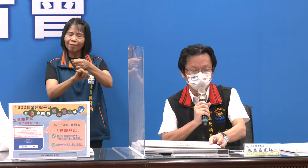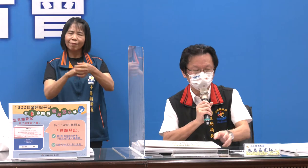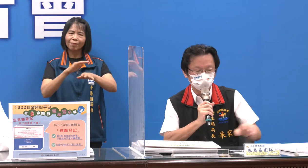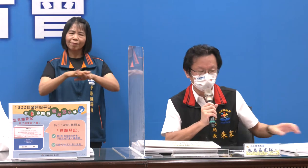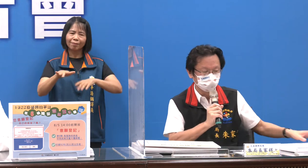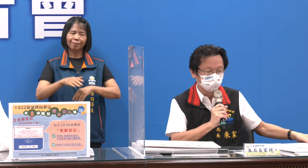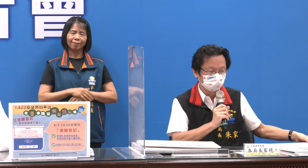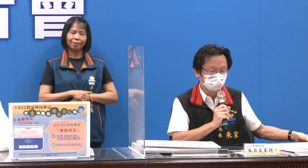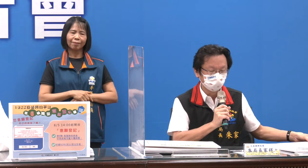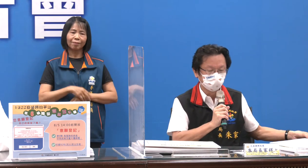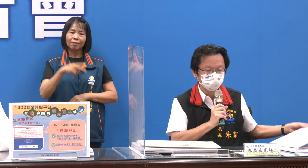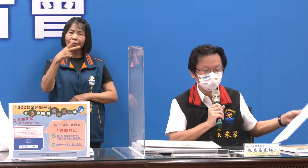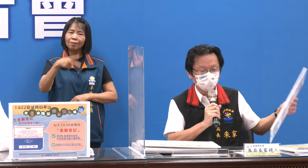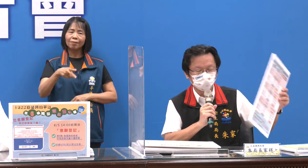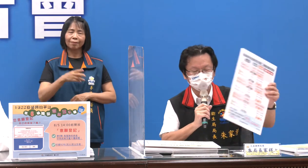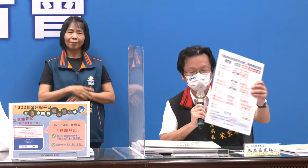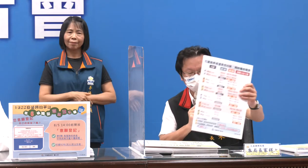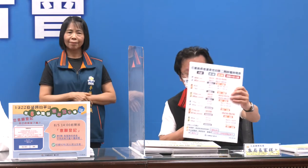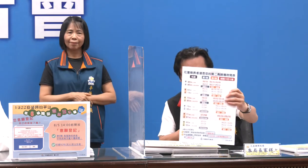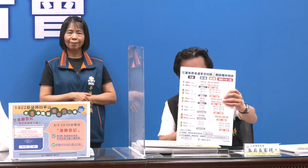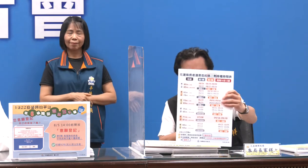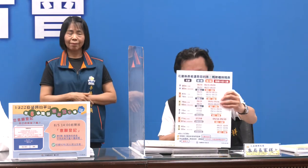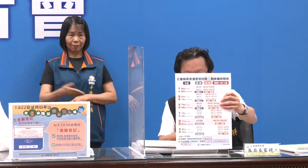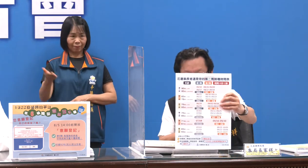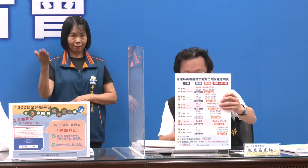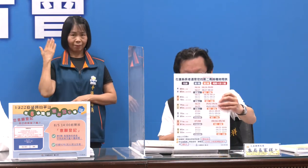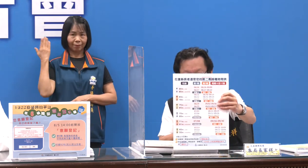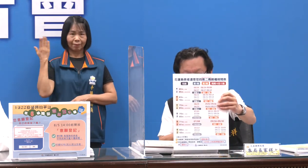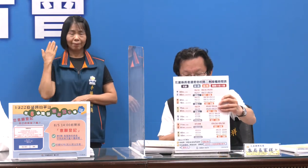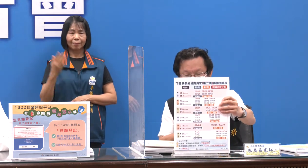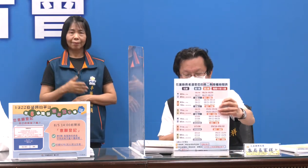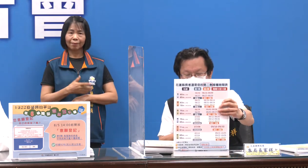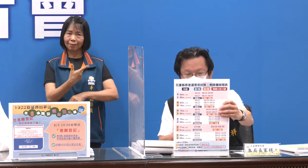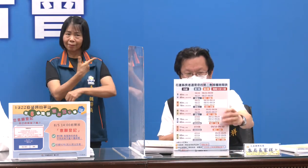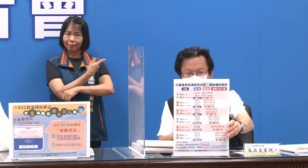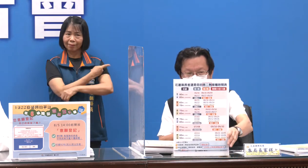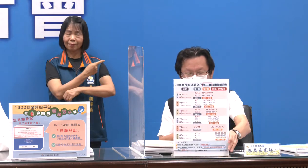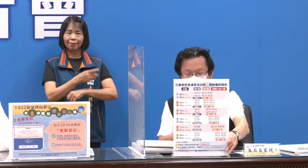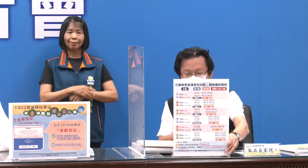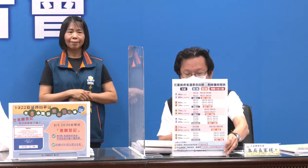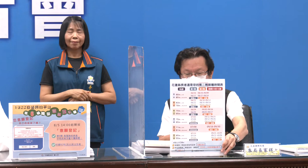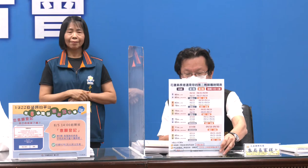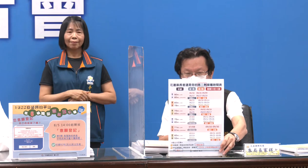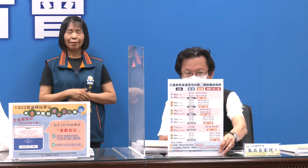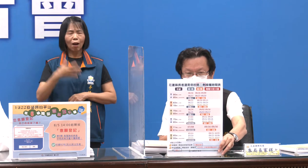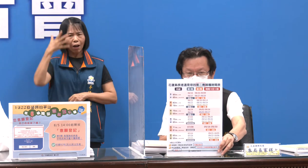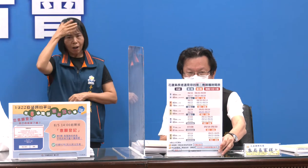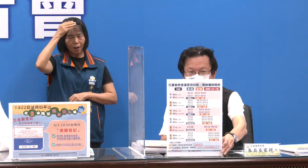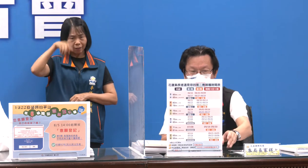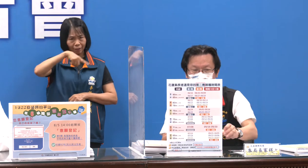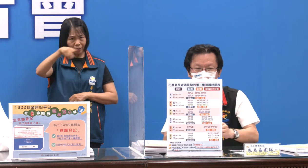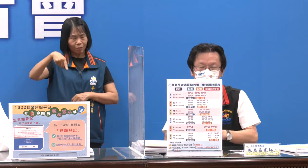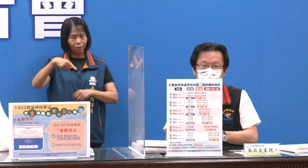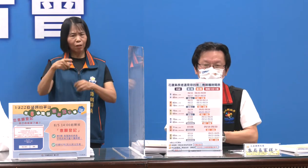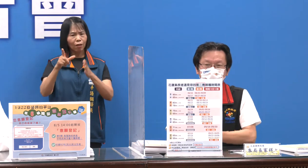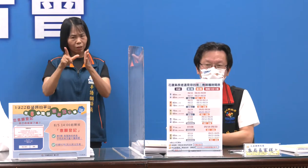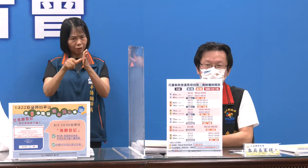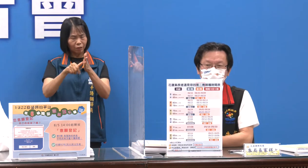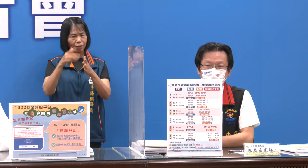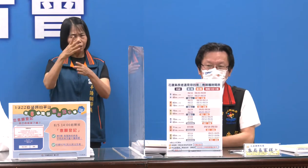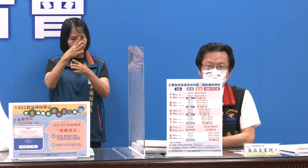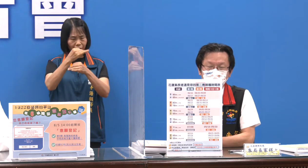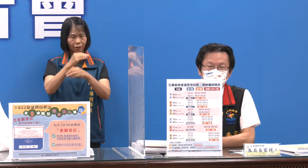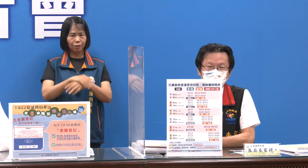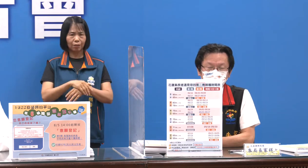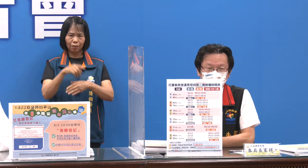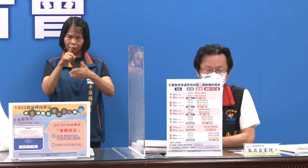自己也针对了我们之前这个施打的这个老人家的这个时间点，做了一个